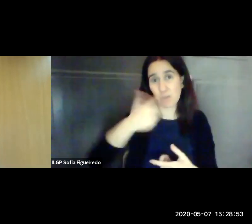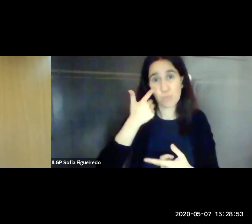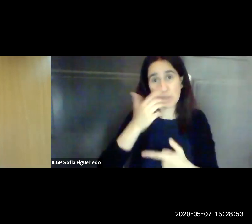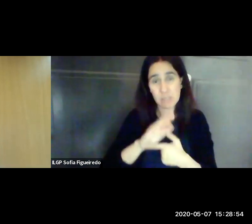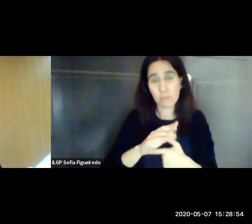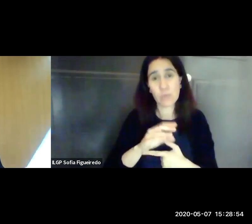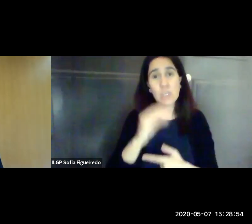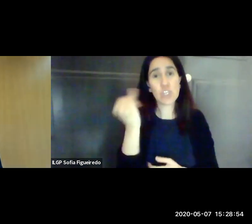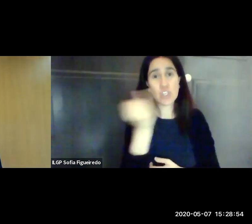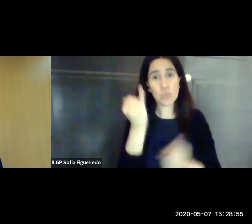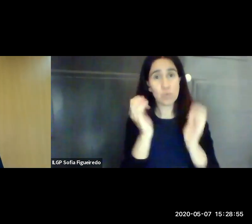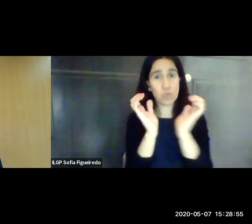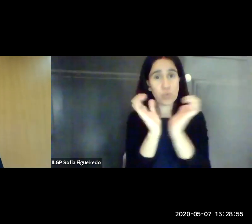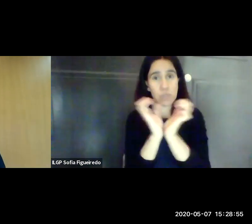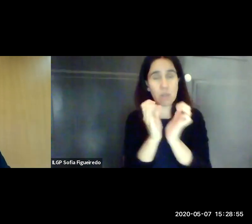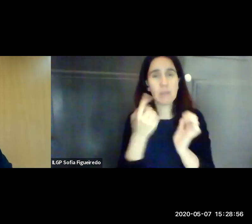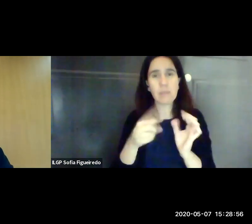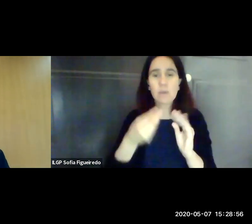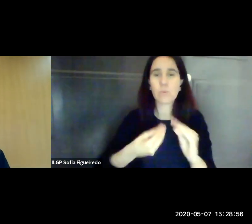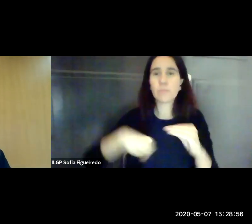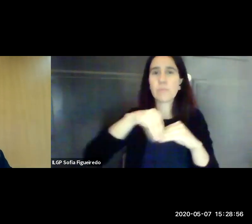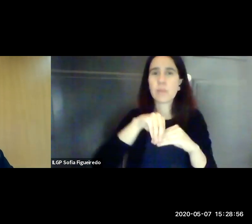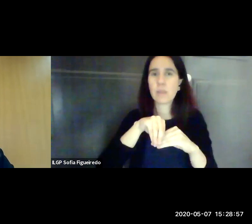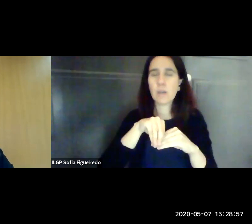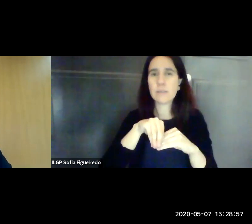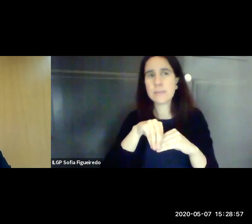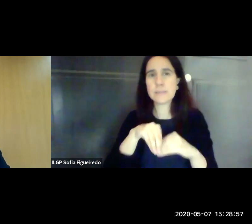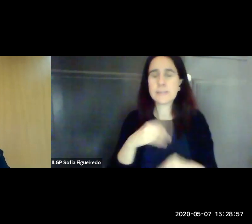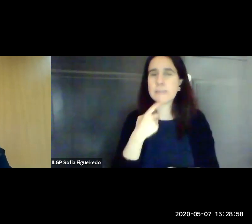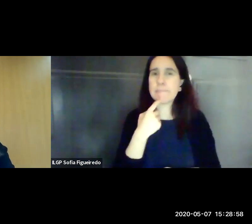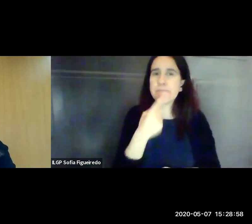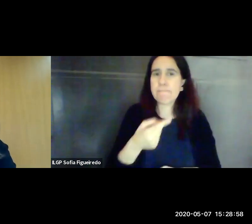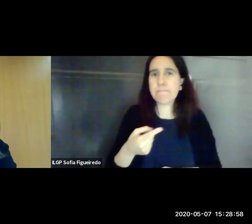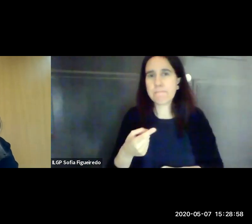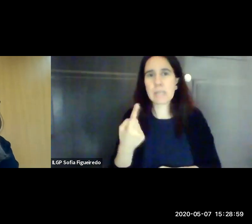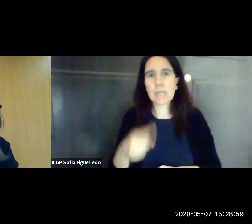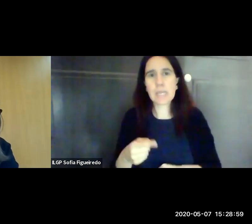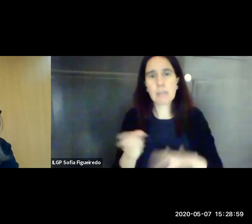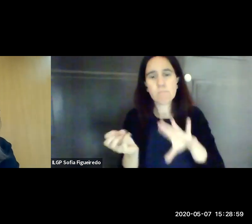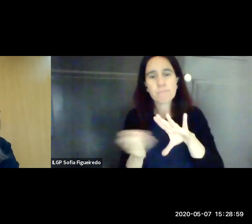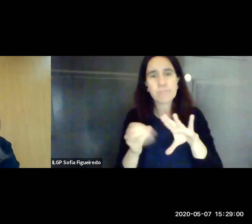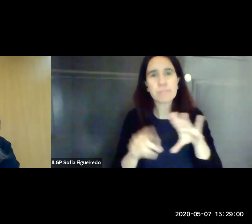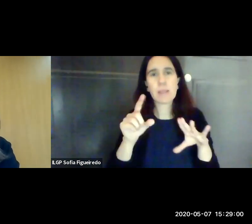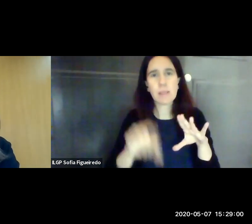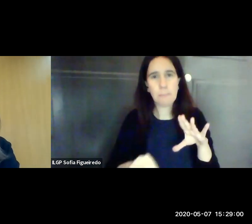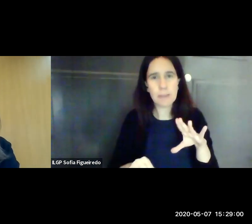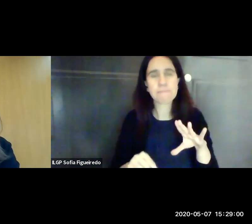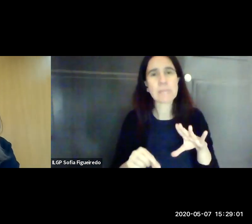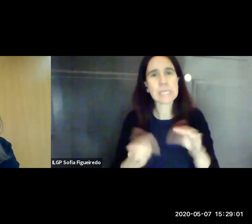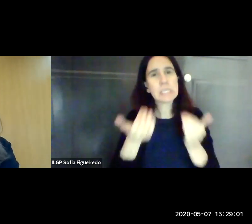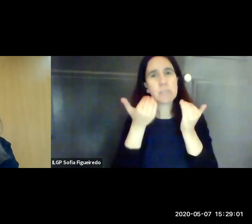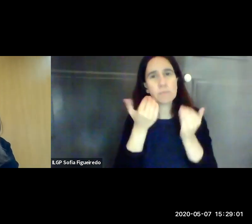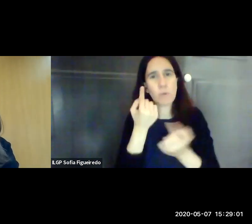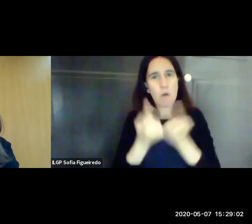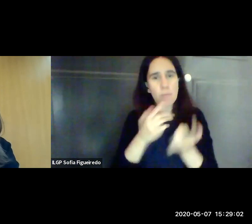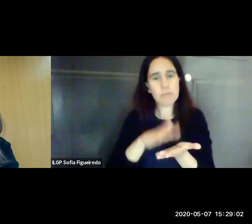Segurança Social, é complementar ou é um repositório, digamos assim, também de alguma informação que